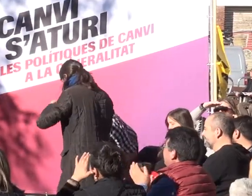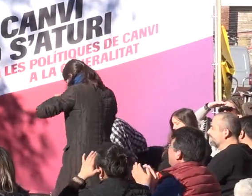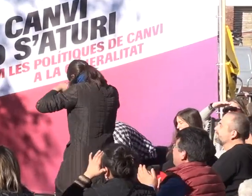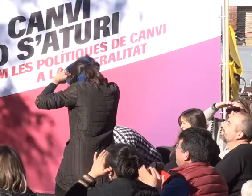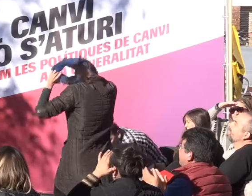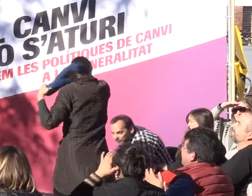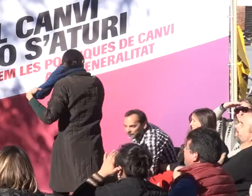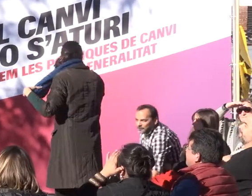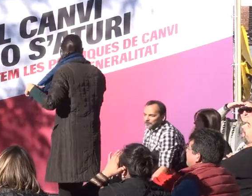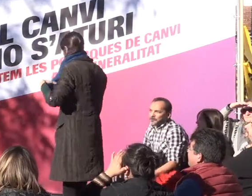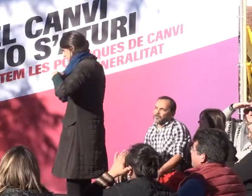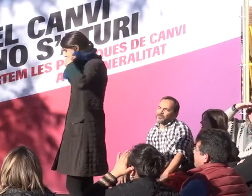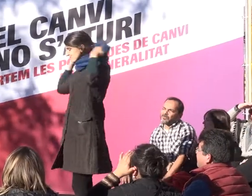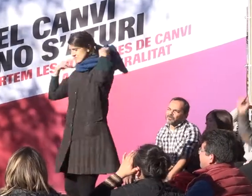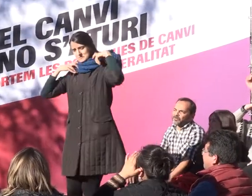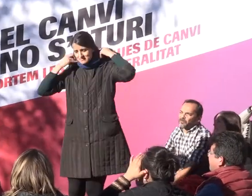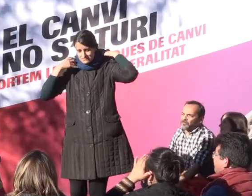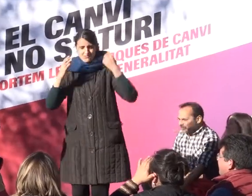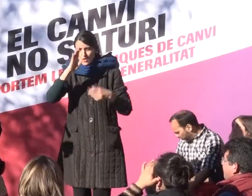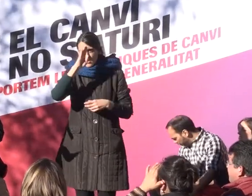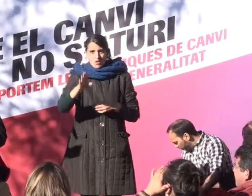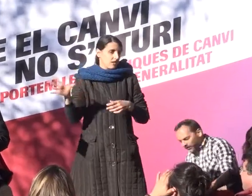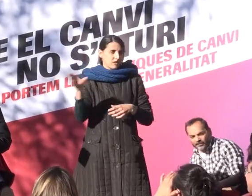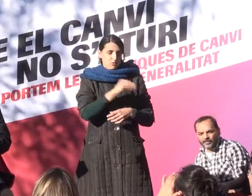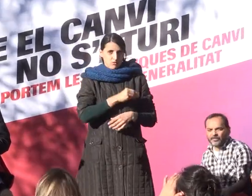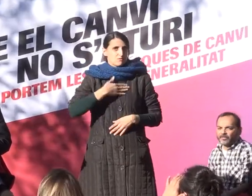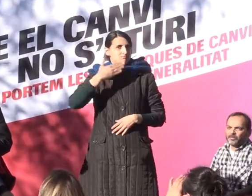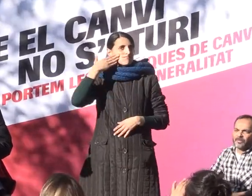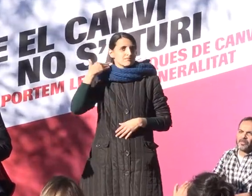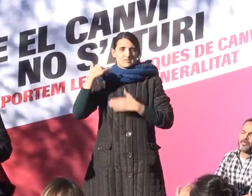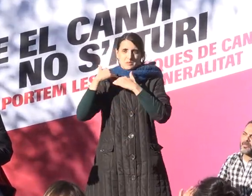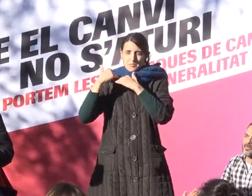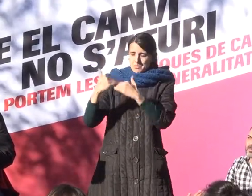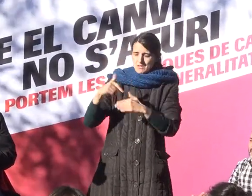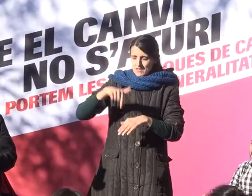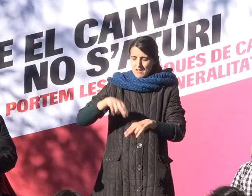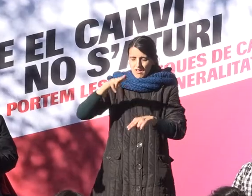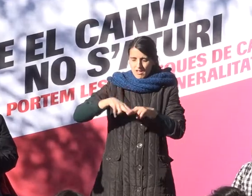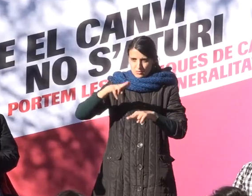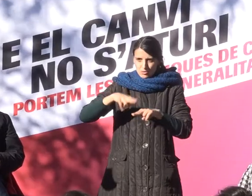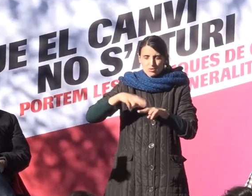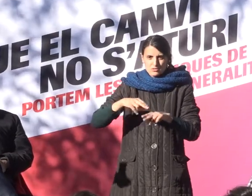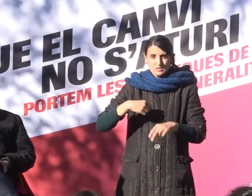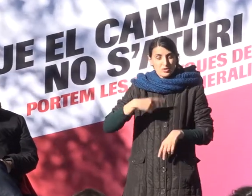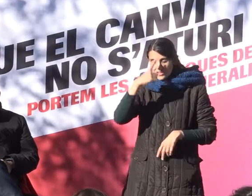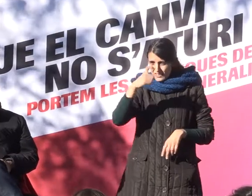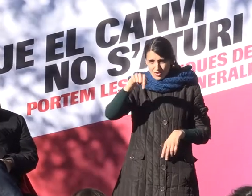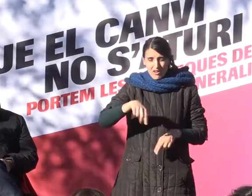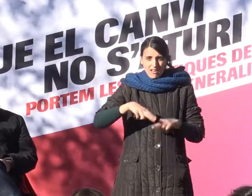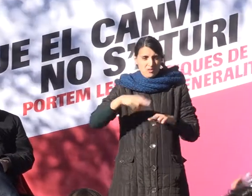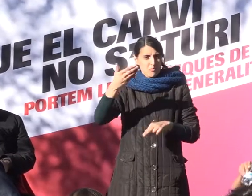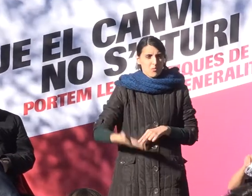bueno hola a todas ya todos para mí es un orgullo que me hayan invitado a este acto porque creo que es muy importante